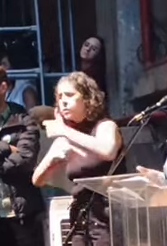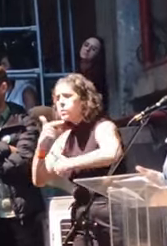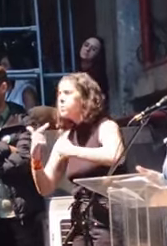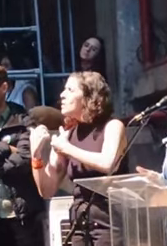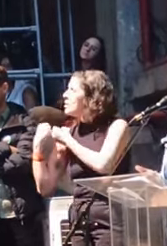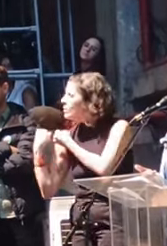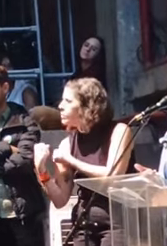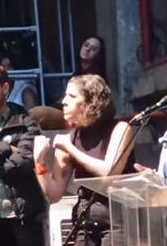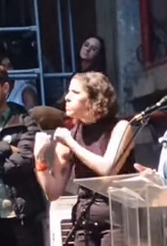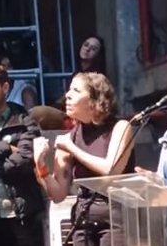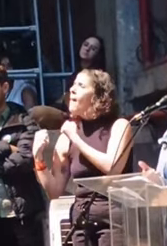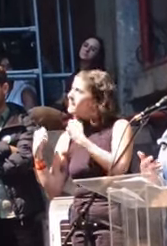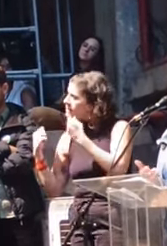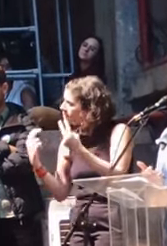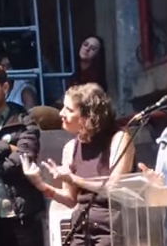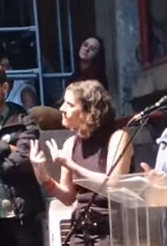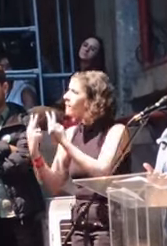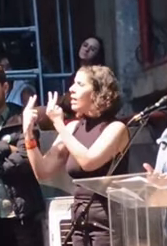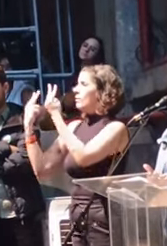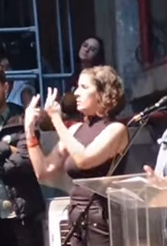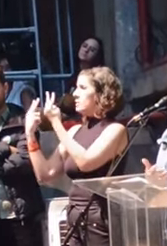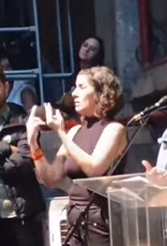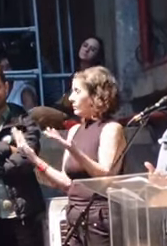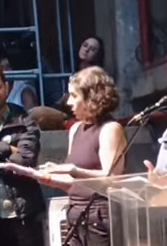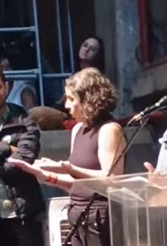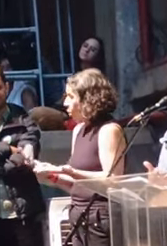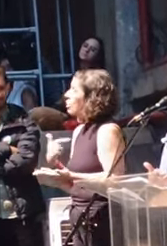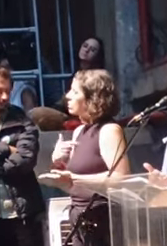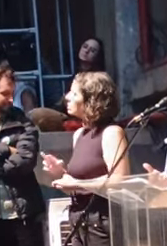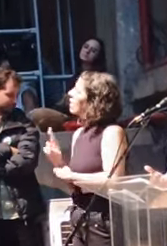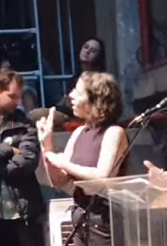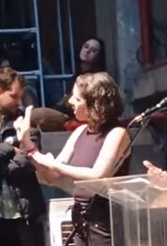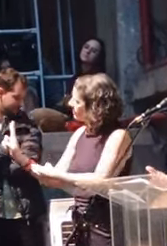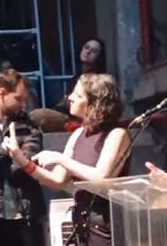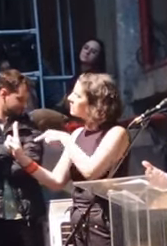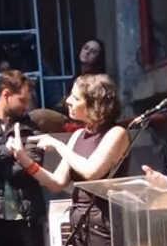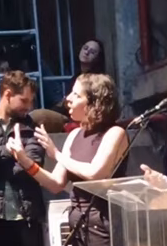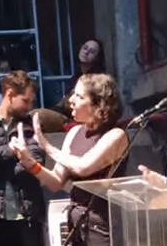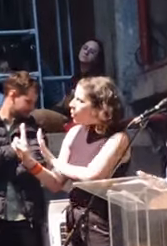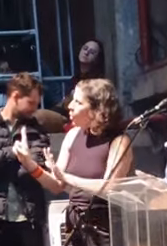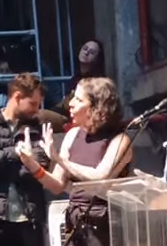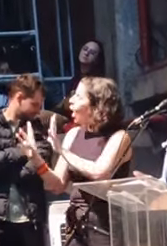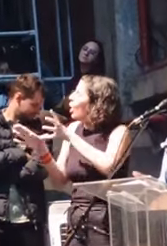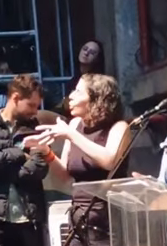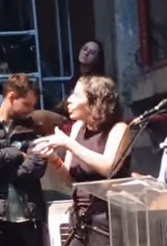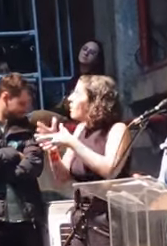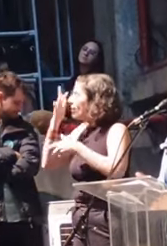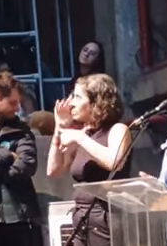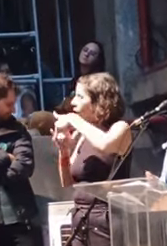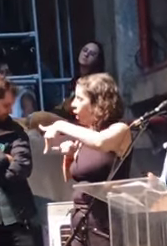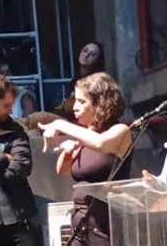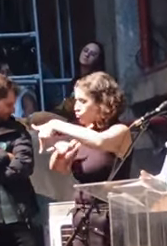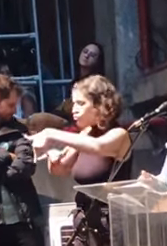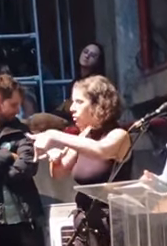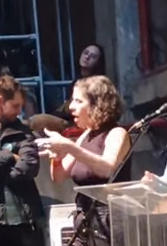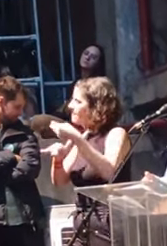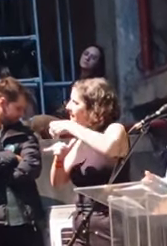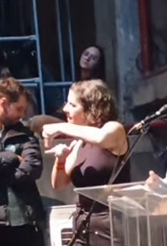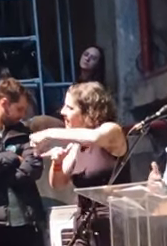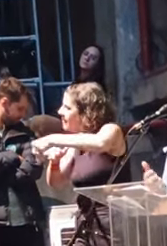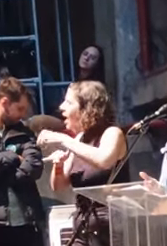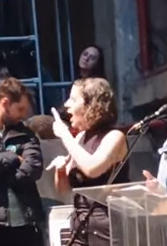valorizados. Então eu estou aqui hoje representando essa categoria de catadores e catadoras e de